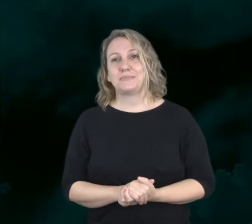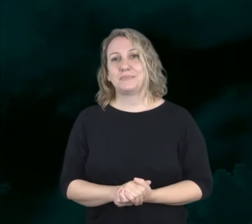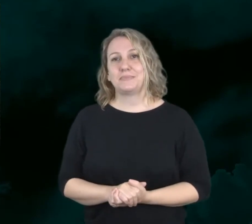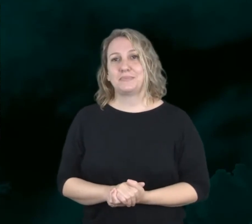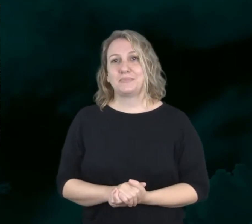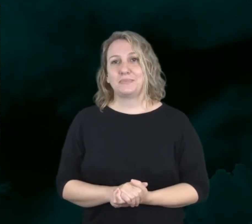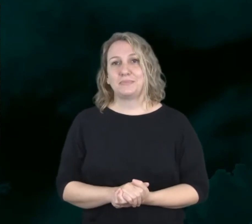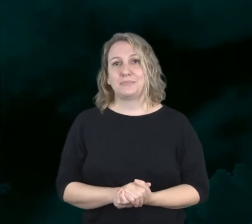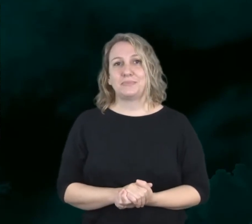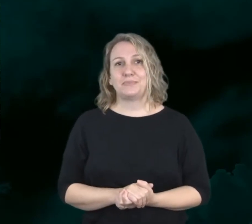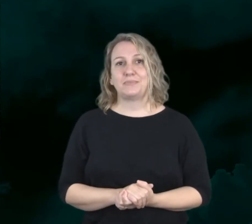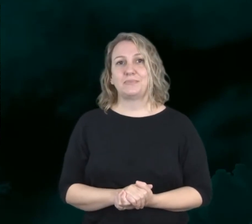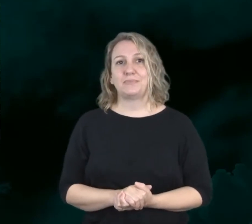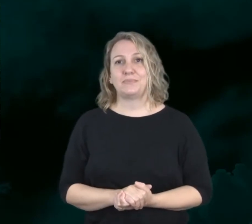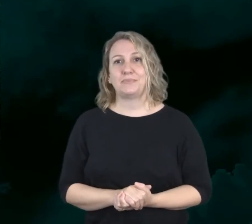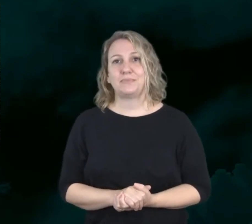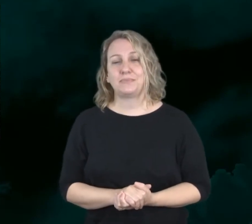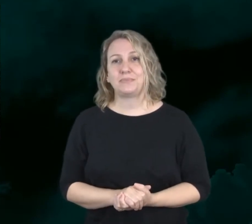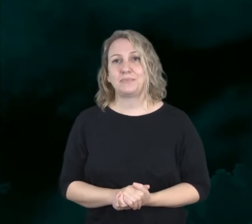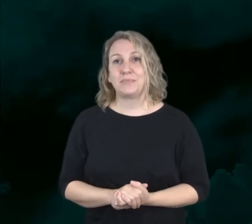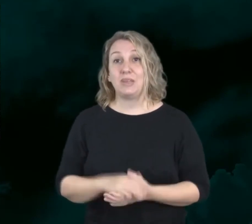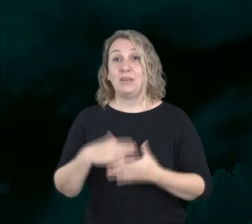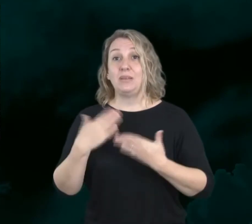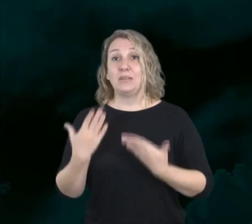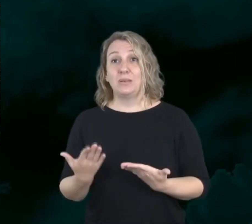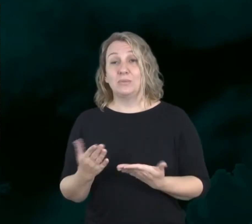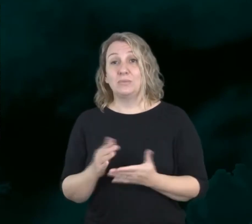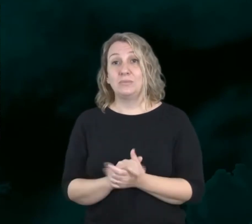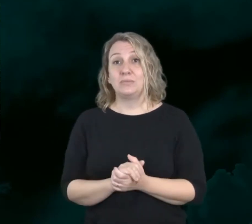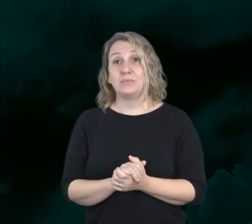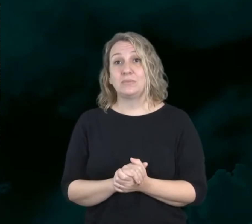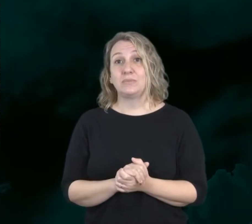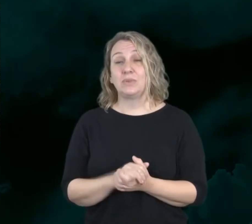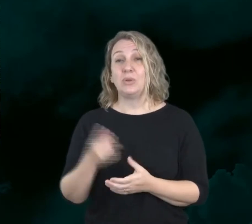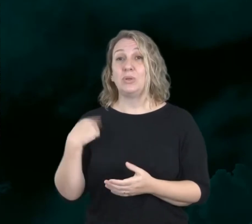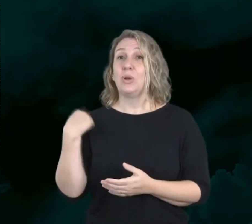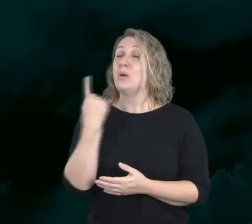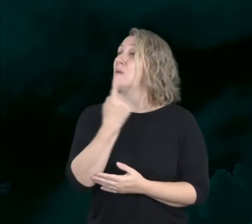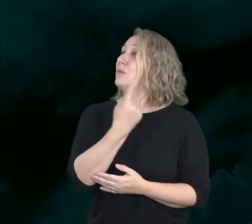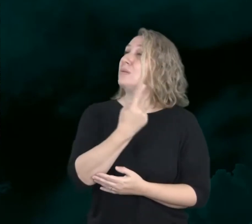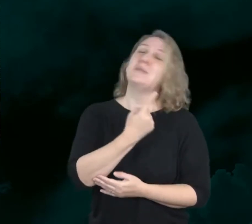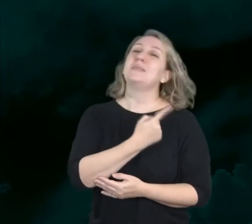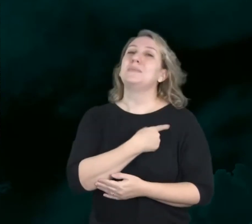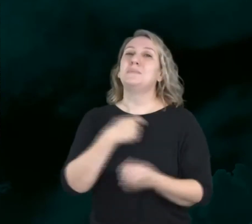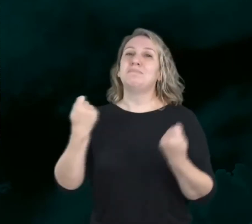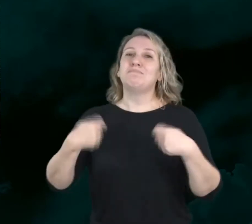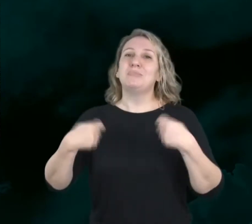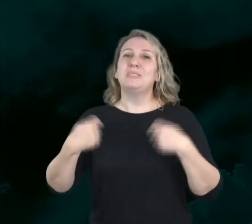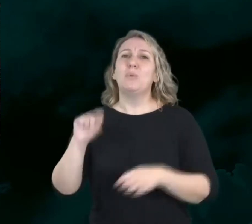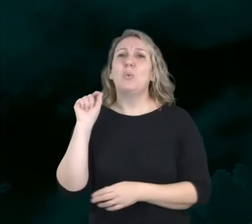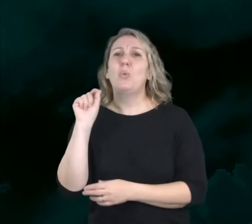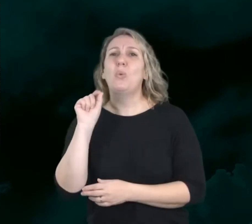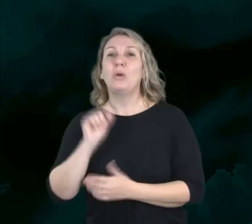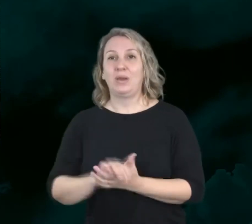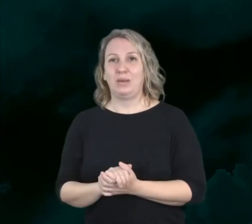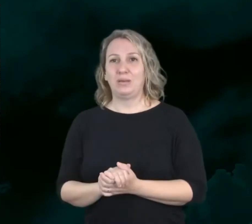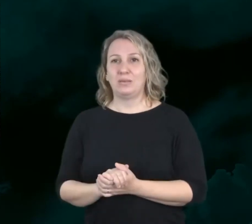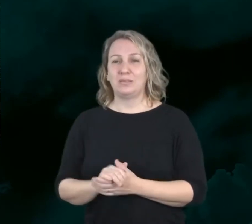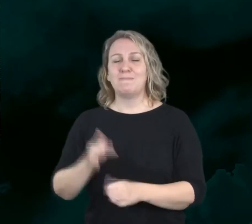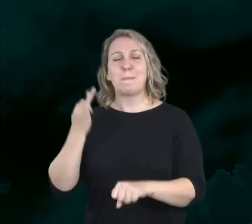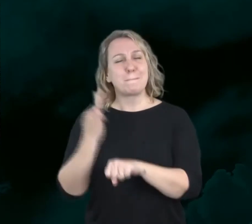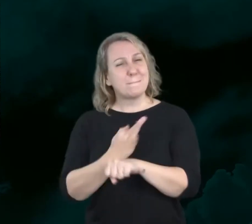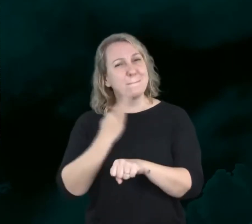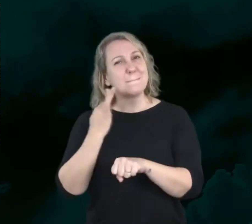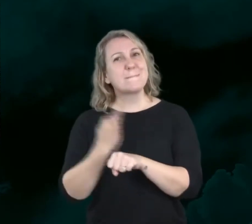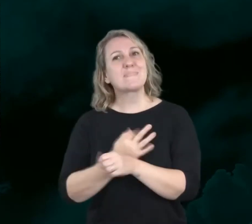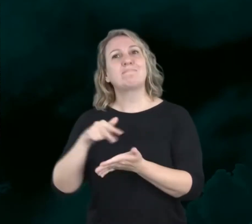é por causa disso que nós precisamos de perseverança. Porque fazemos tudo isso, recebemos